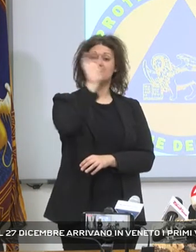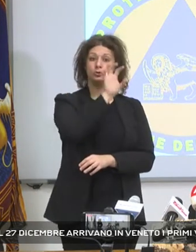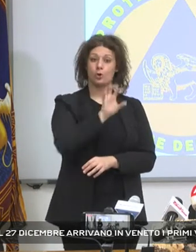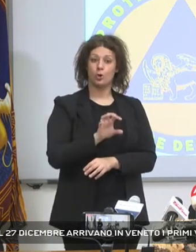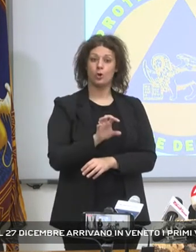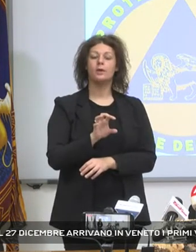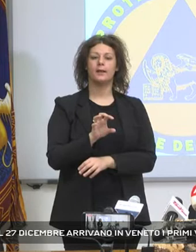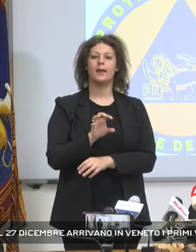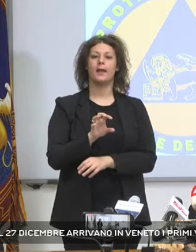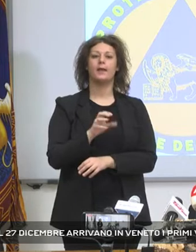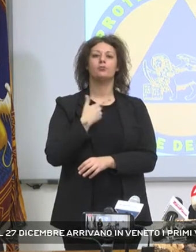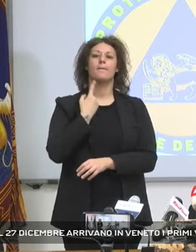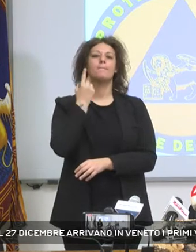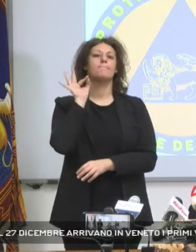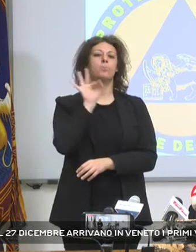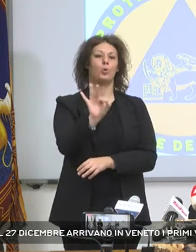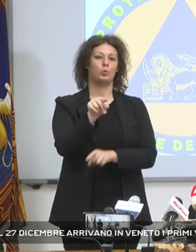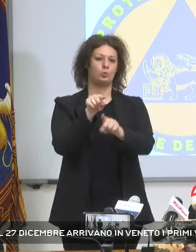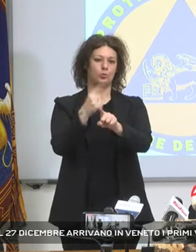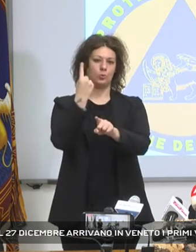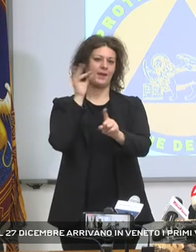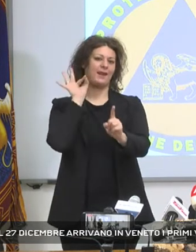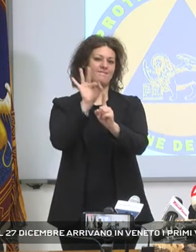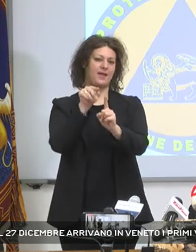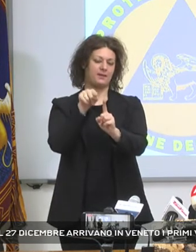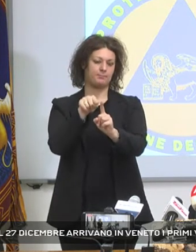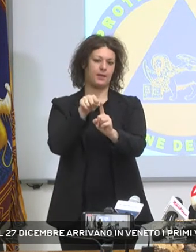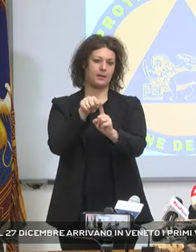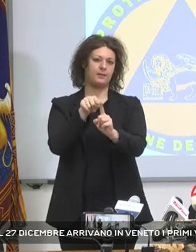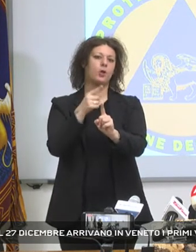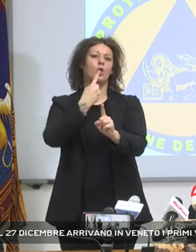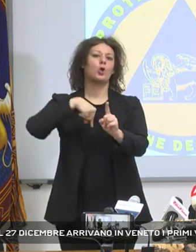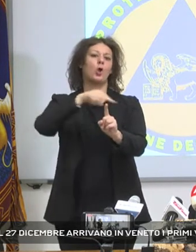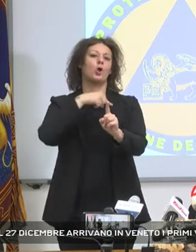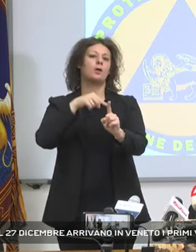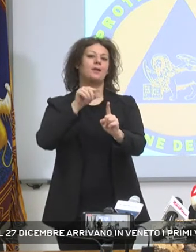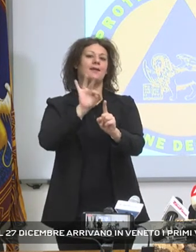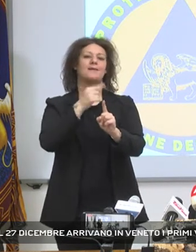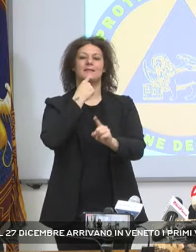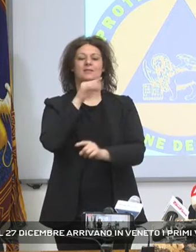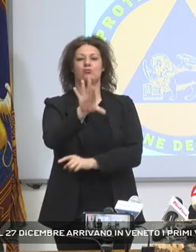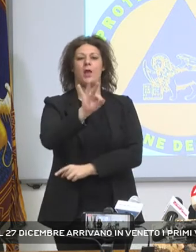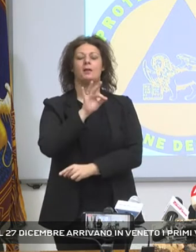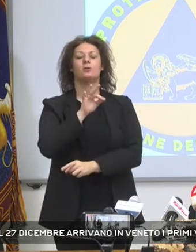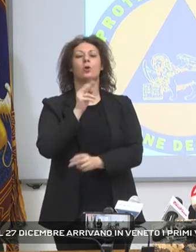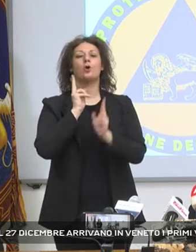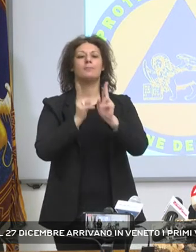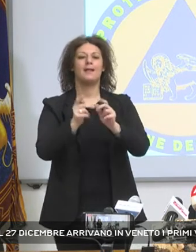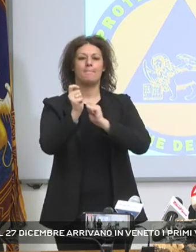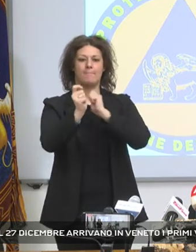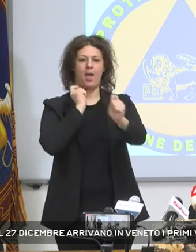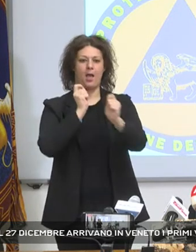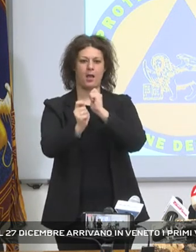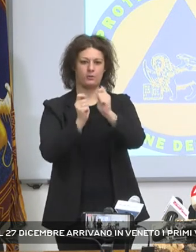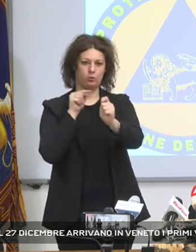un punto e individuare anche il riferimento. Noi abbiamo individuato l'azienda ospedaliera di Padova e